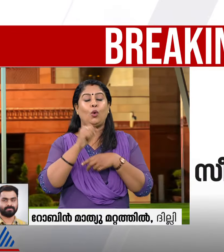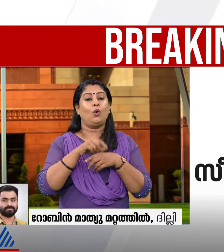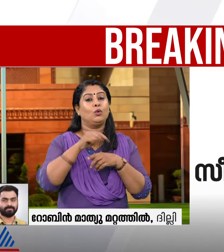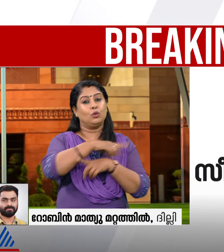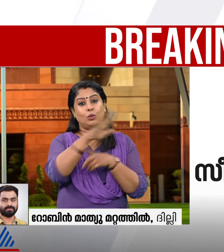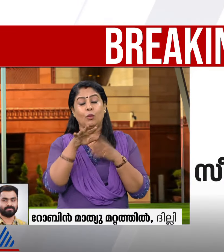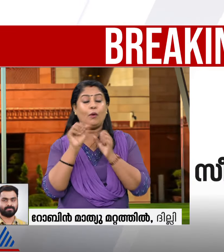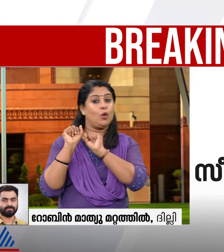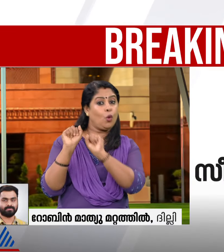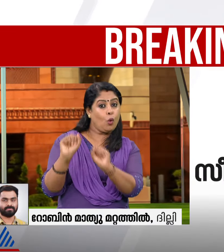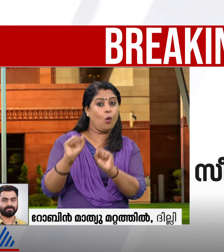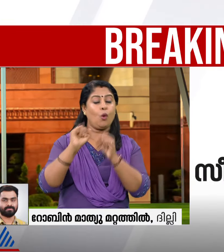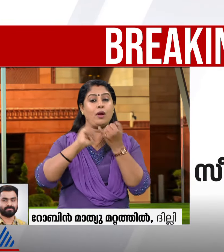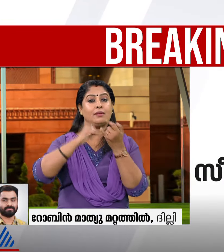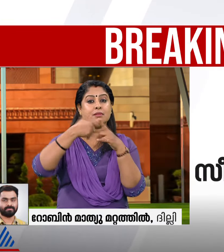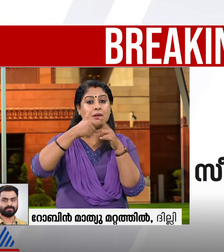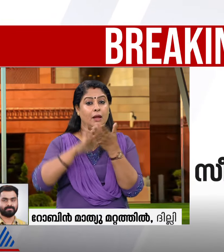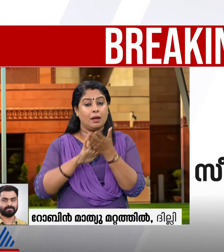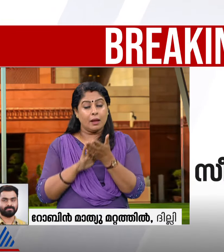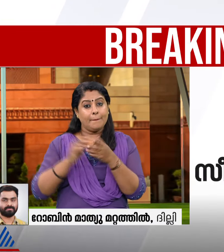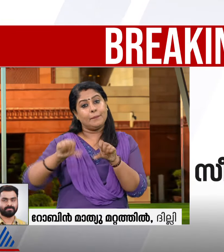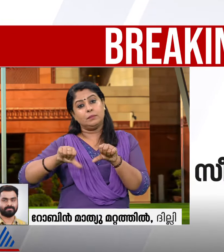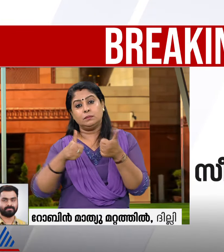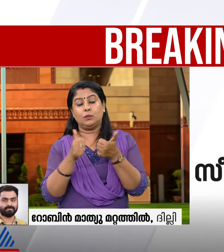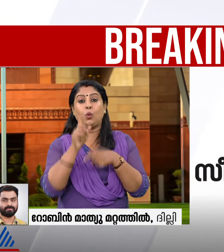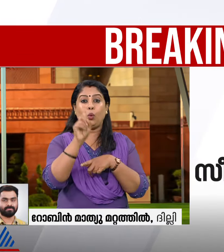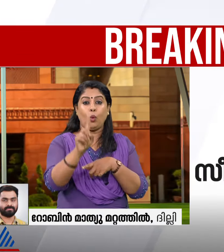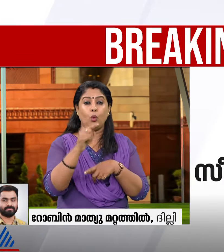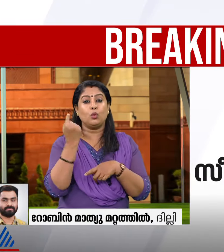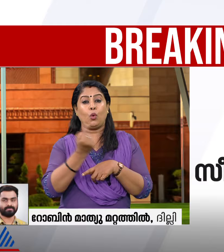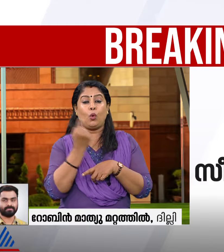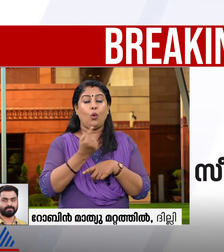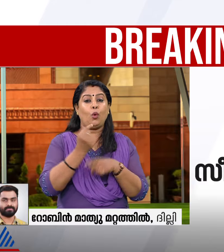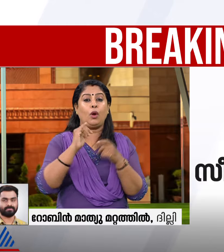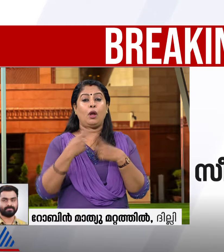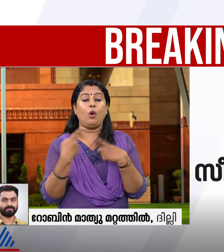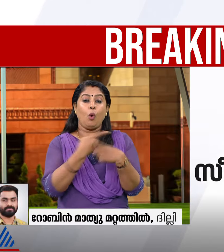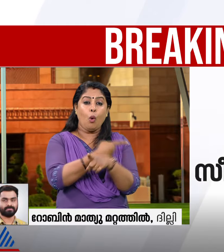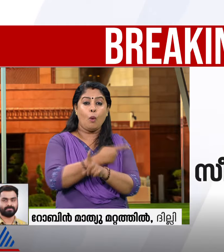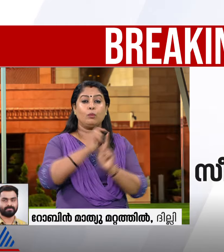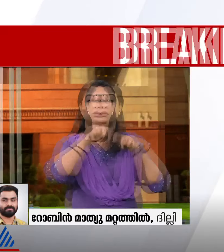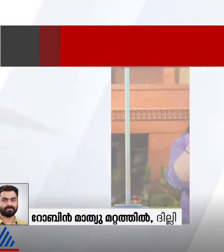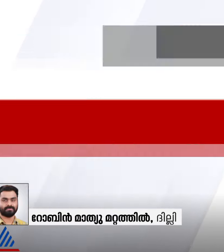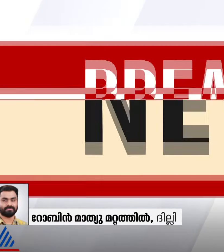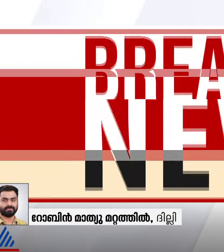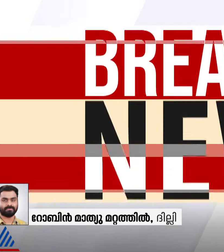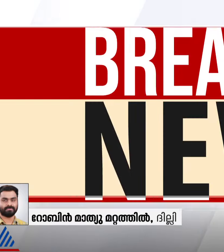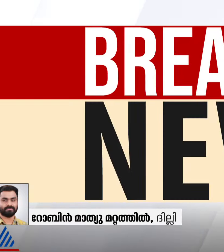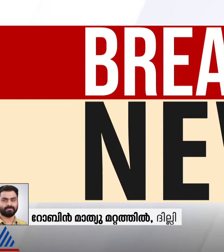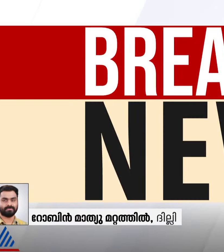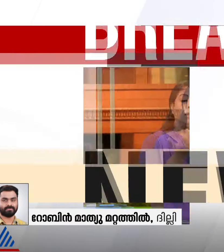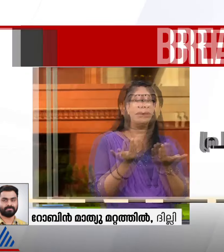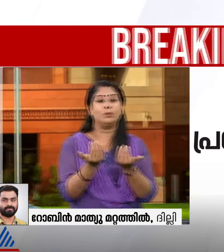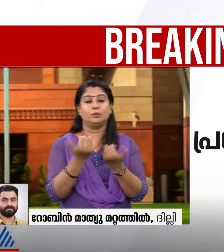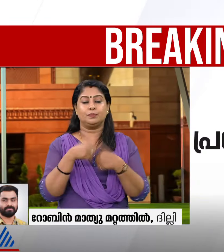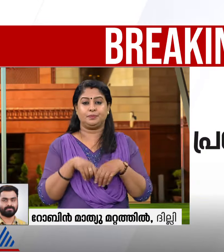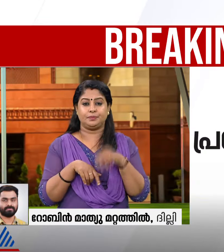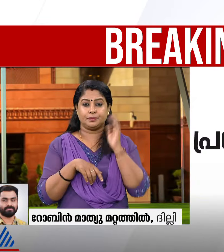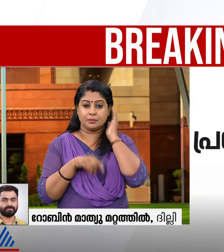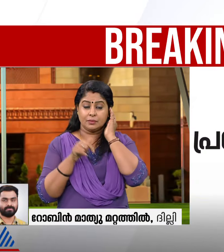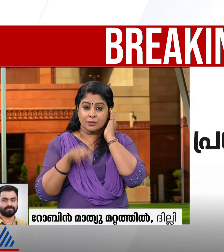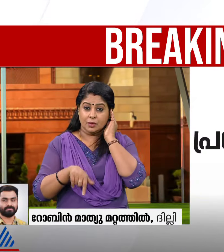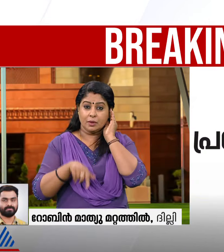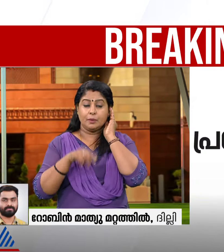എമ്മിന് കഴിഞ്ഞിട്ടുണ്ട്. മറ്റൊന്ന് ഒരേ ഒരു സീറ്റ് മാത്രമാണ് പ്രധാന പ്രതിപക്ഷമായ എസ് ടി എഫിന് അവിടെ നേടാനായി കഴിയുകയും ചെയ്തിട്ടുള്ളത്. എന്തായാലും ഇപ്പോൾ തെരഞ്ഞെടുപ്പ് ഇനി